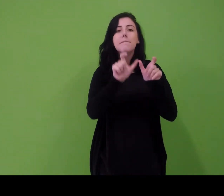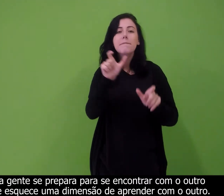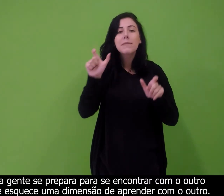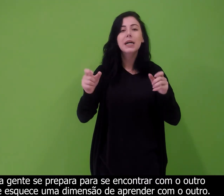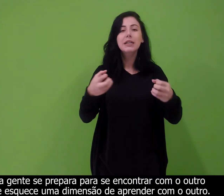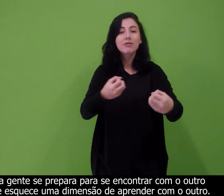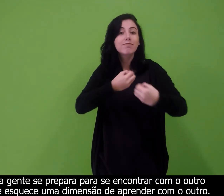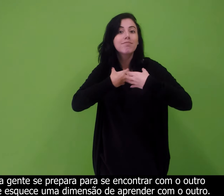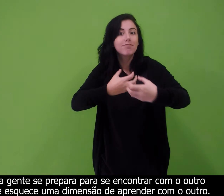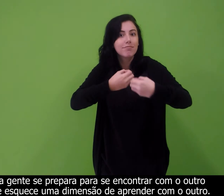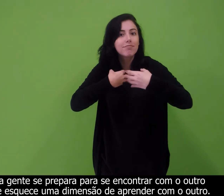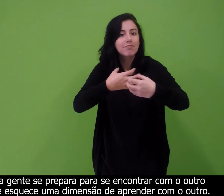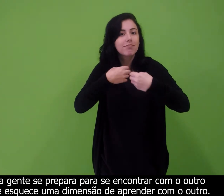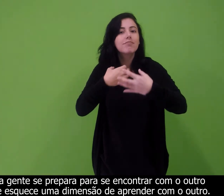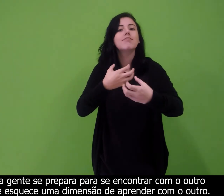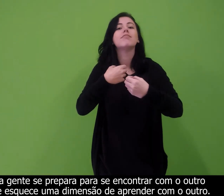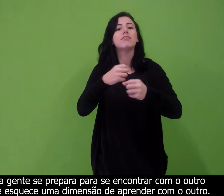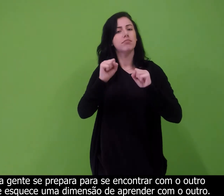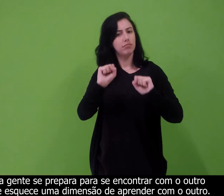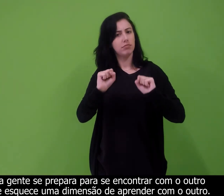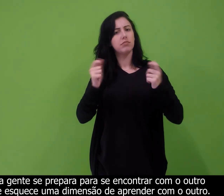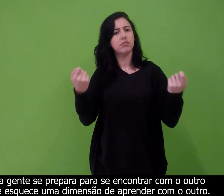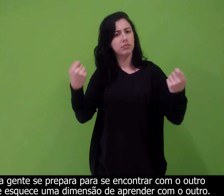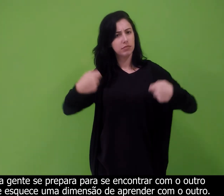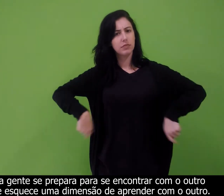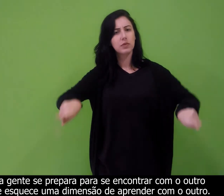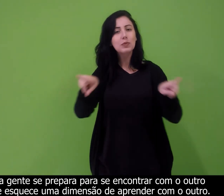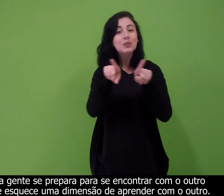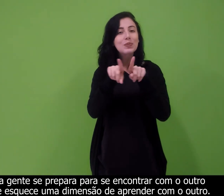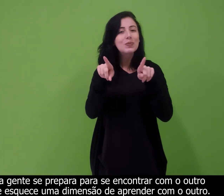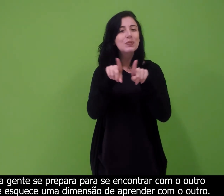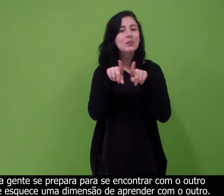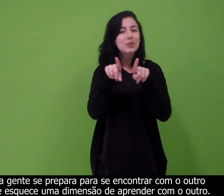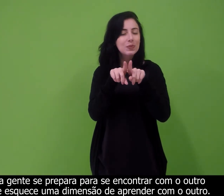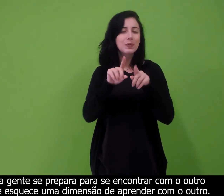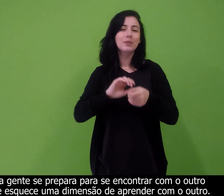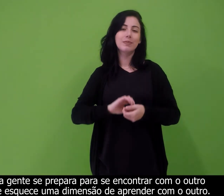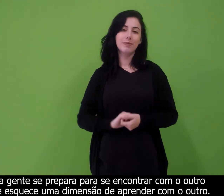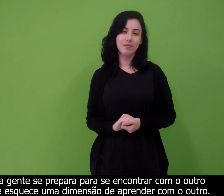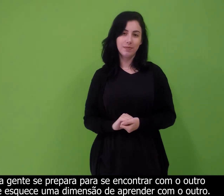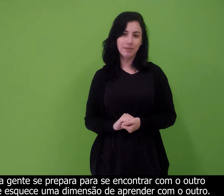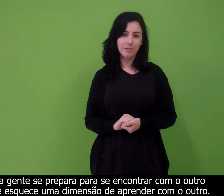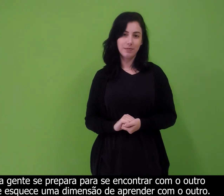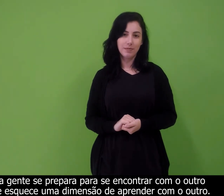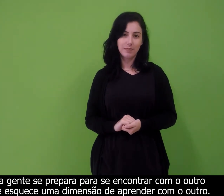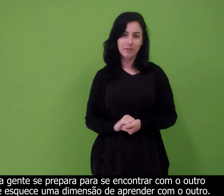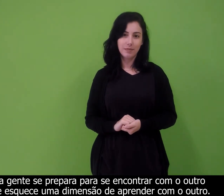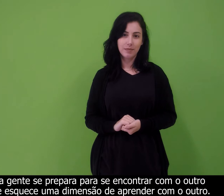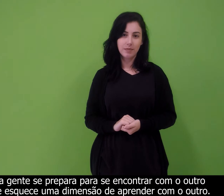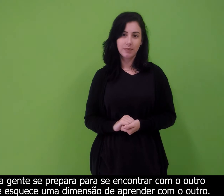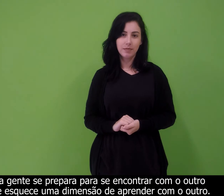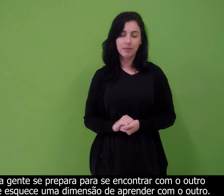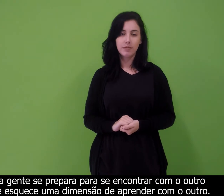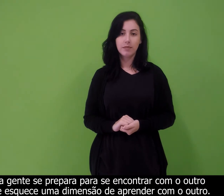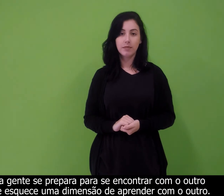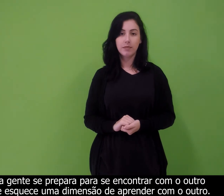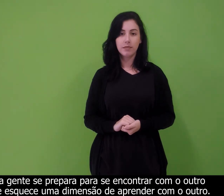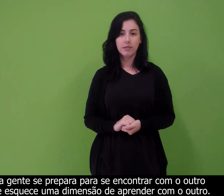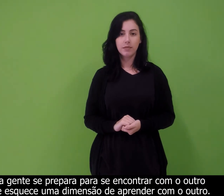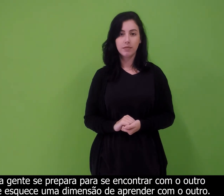gente se prepara para se encontrar com o outro e esquece uma dimensão de aprender com o